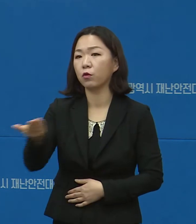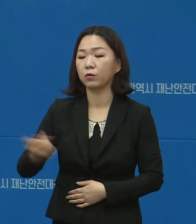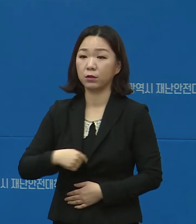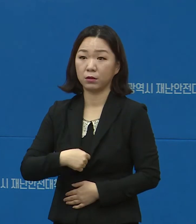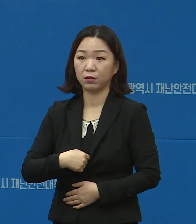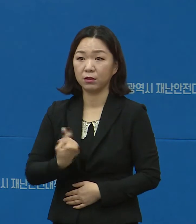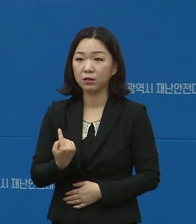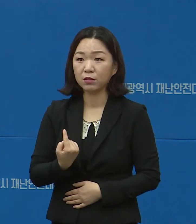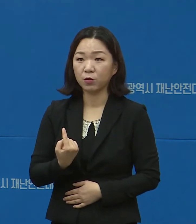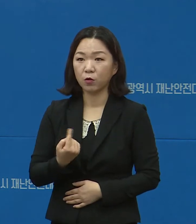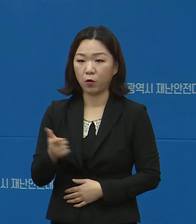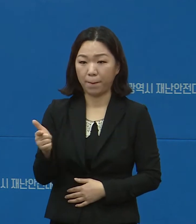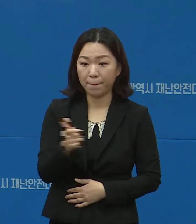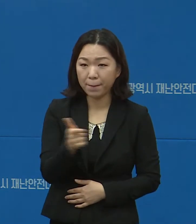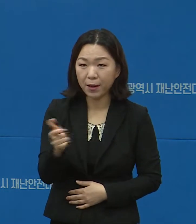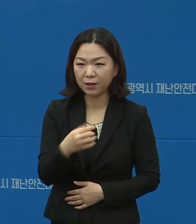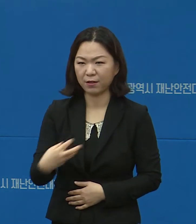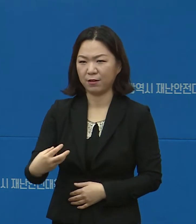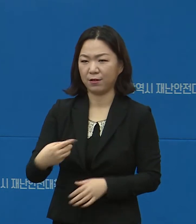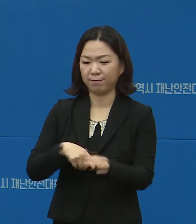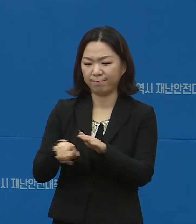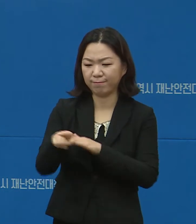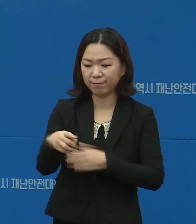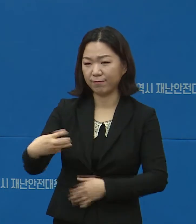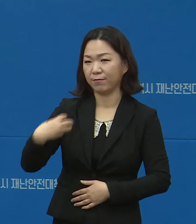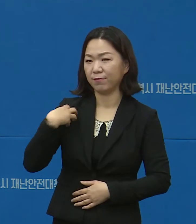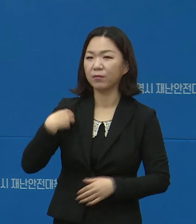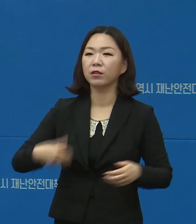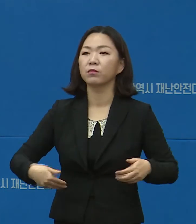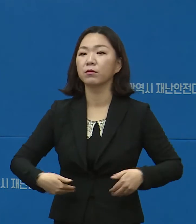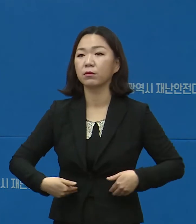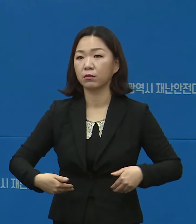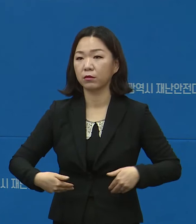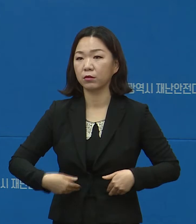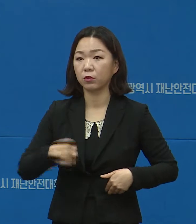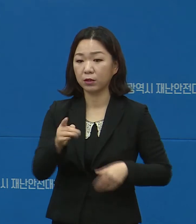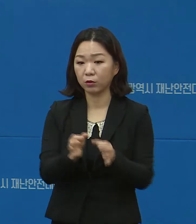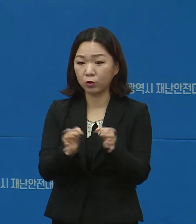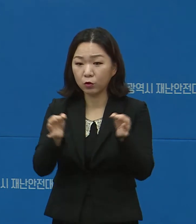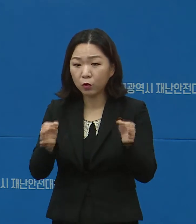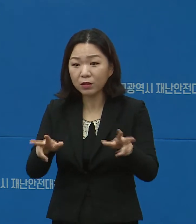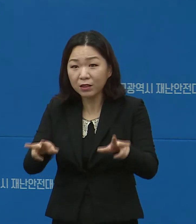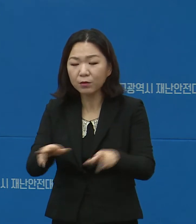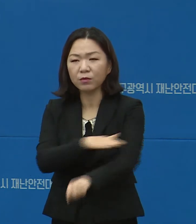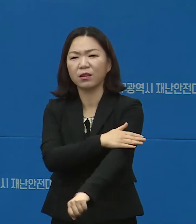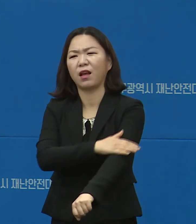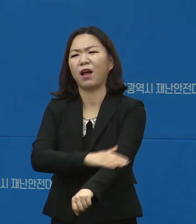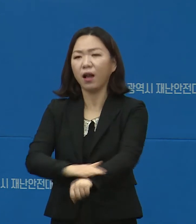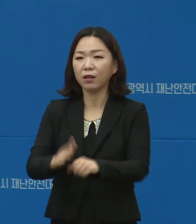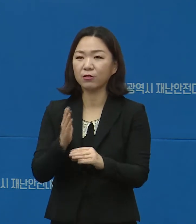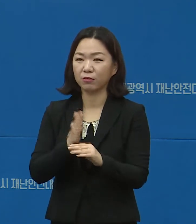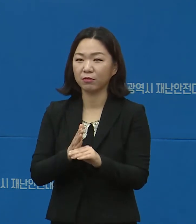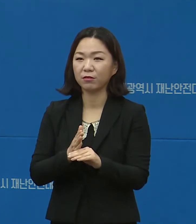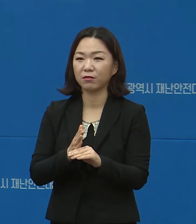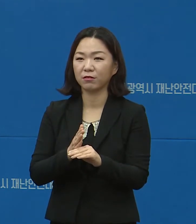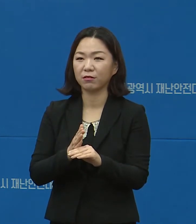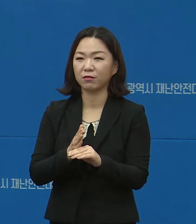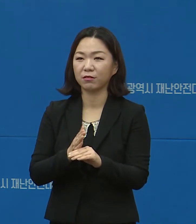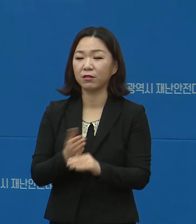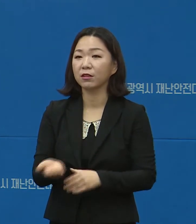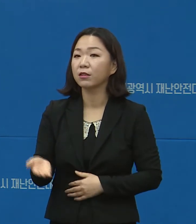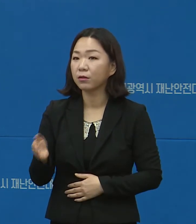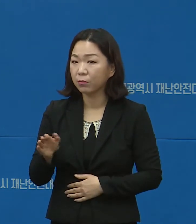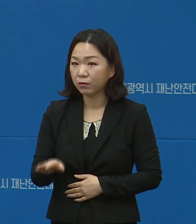스스로 방역의 주체가 되어주시는 것입니다. 그동안 너무나 잘 해오셨습니다.